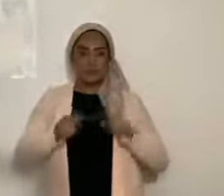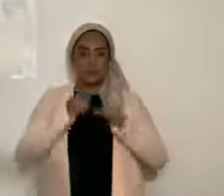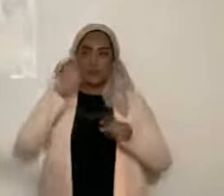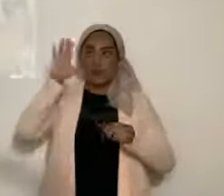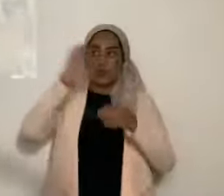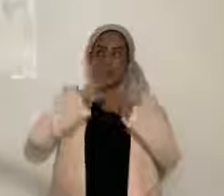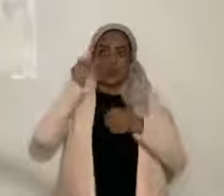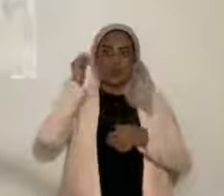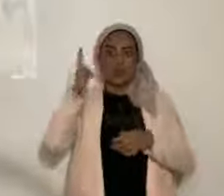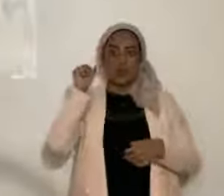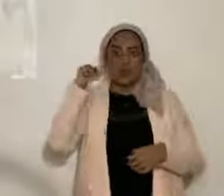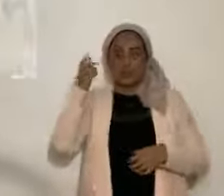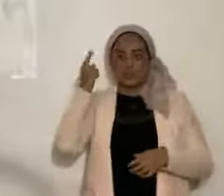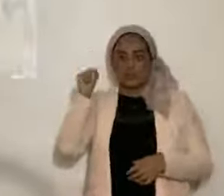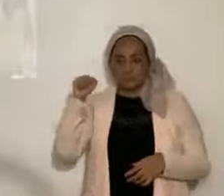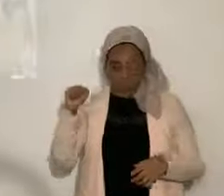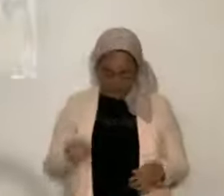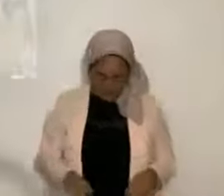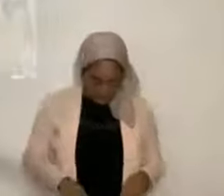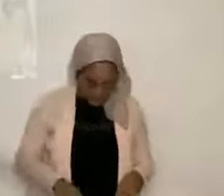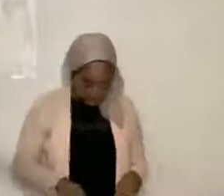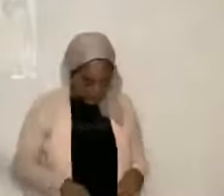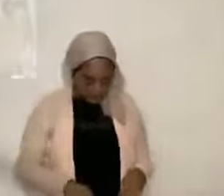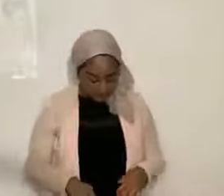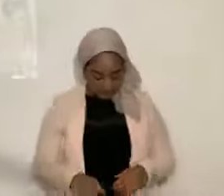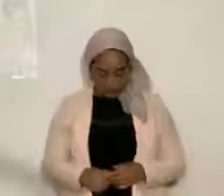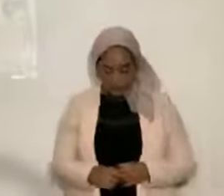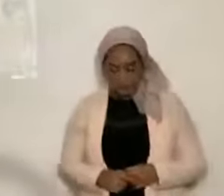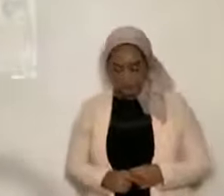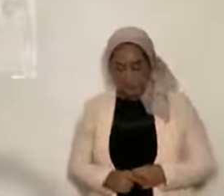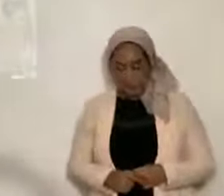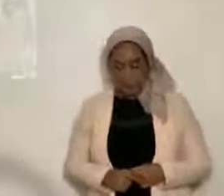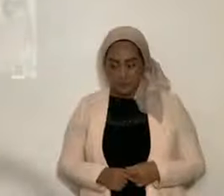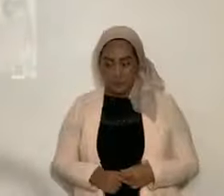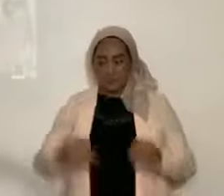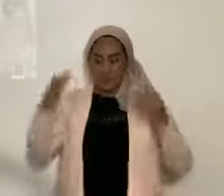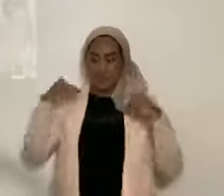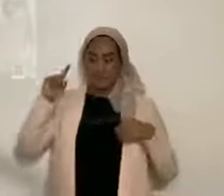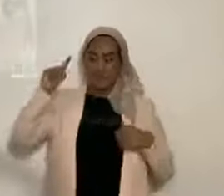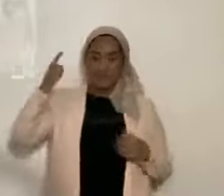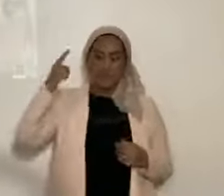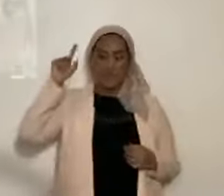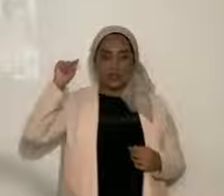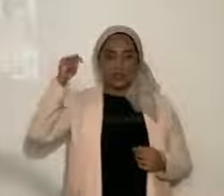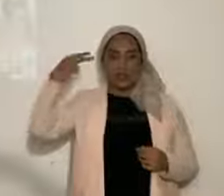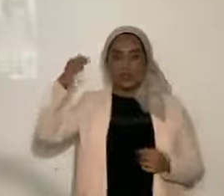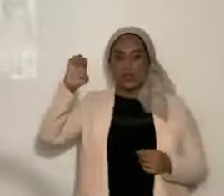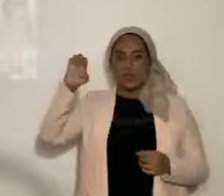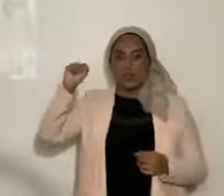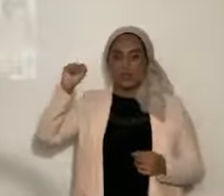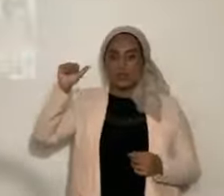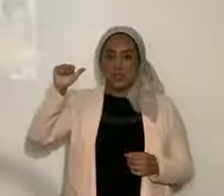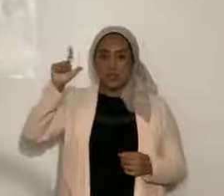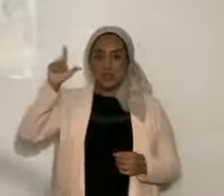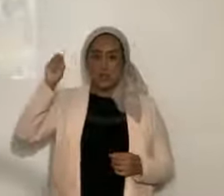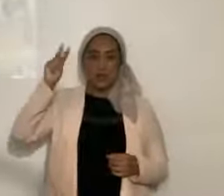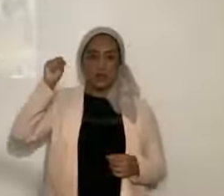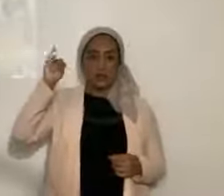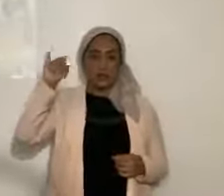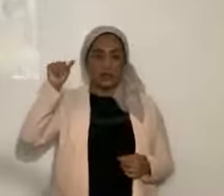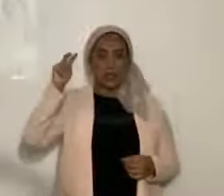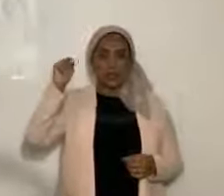Yahweh. ¿Sí? Me doy a entender claramente. Ahora, vamos a 1 Tesalonicenses, por favor.